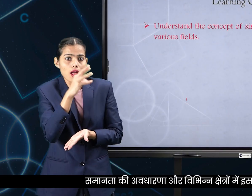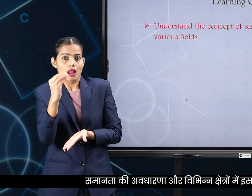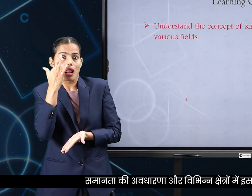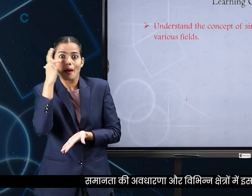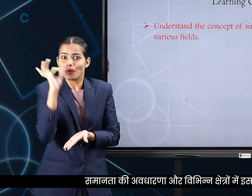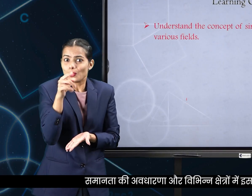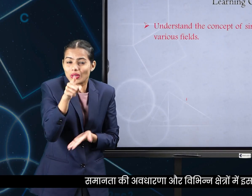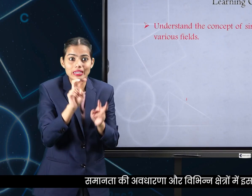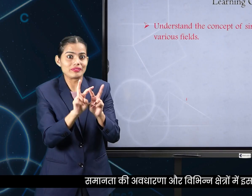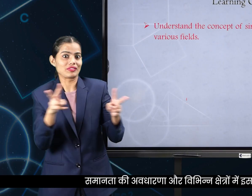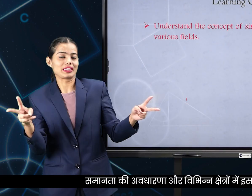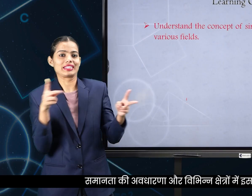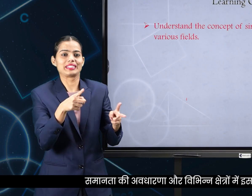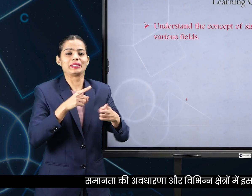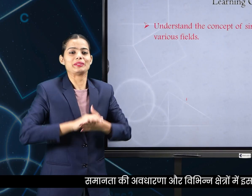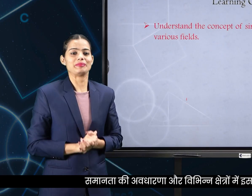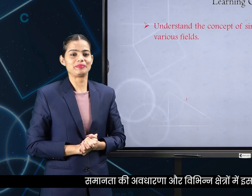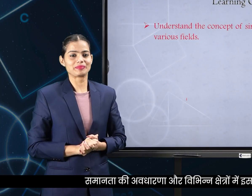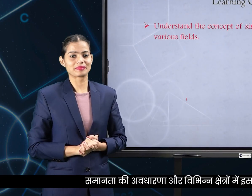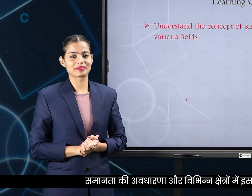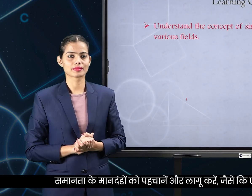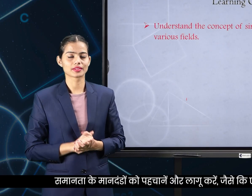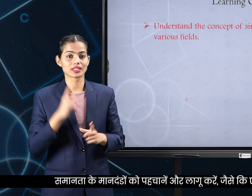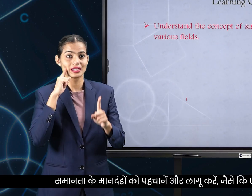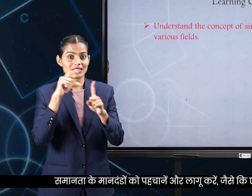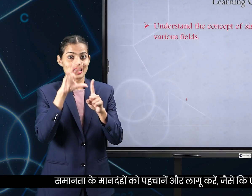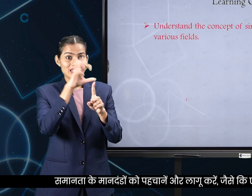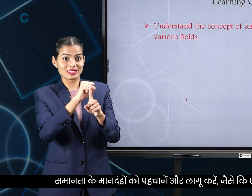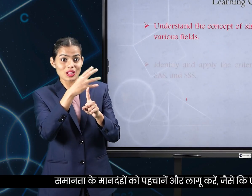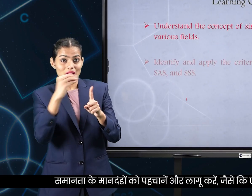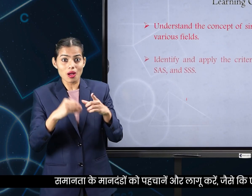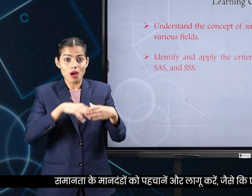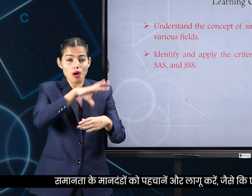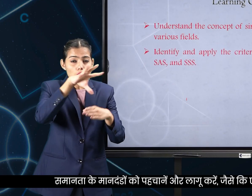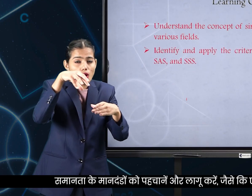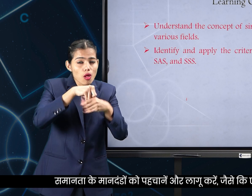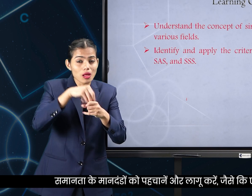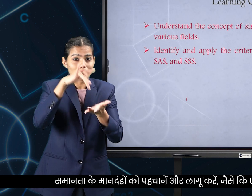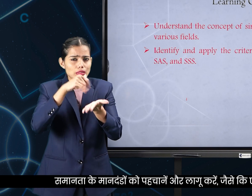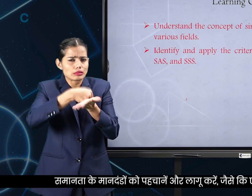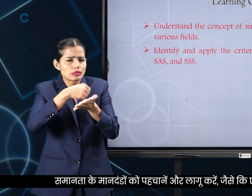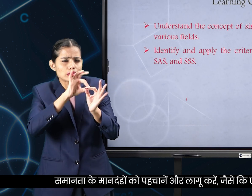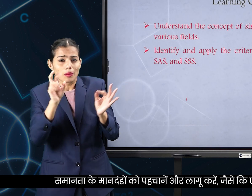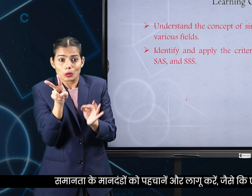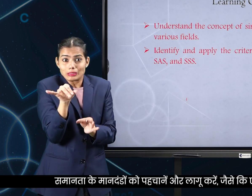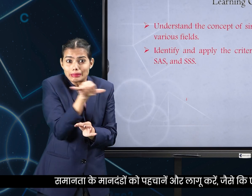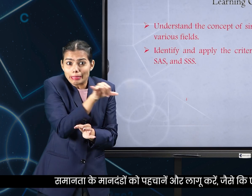क्षेत्रों में इसके महत्व को समझें। समानता के मानदंडों को पहचानें और लागू